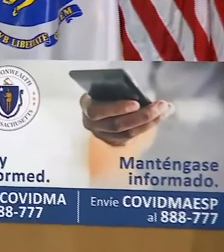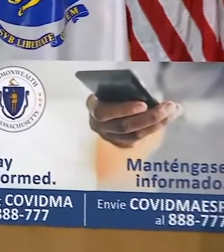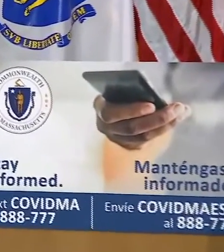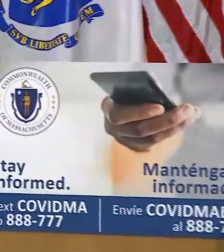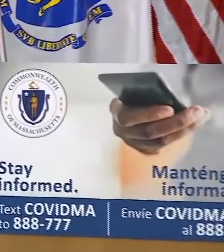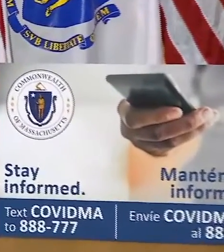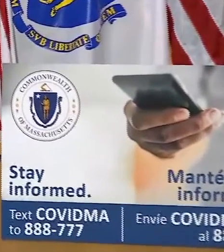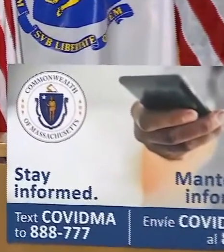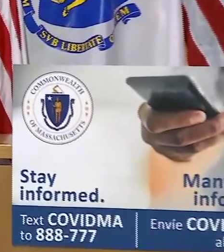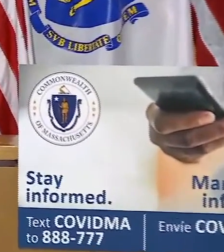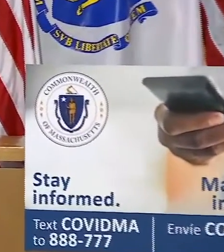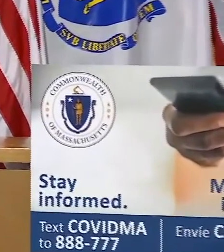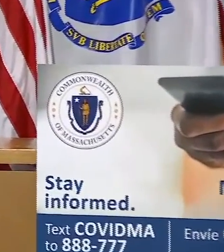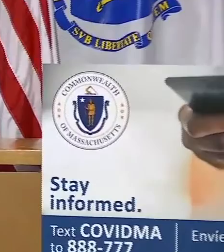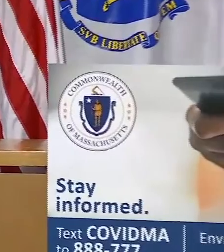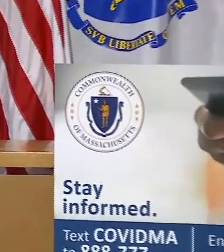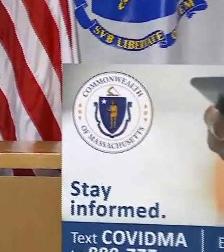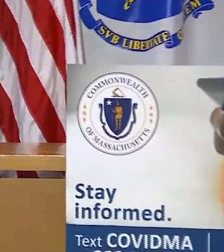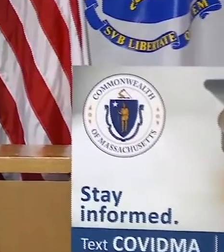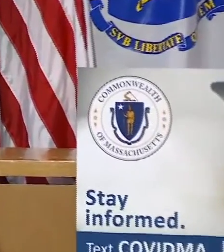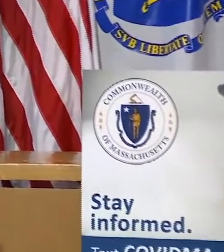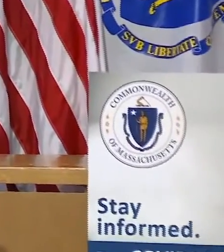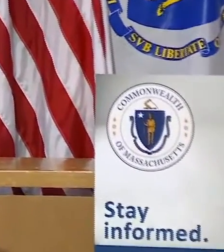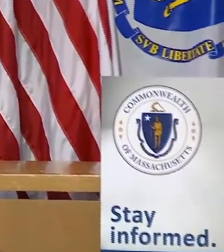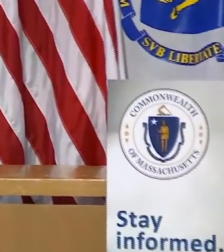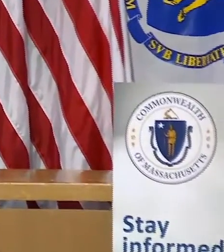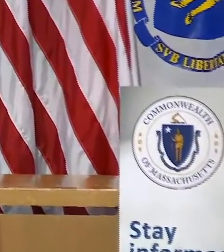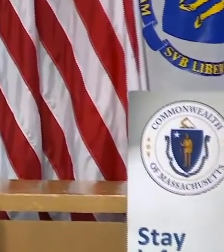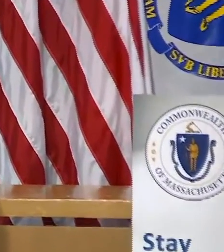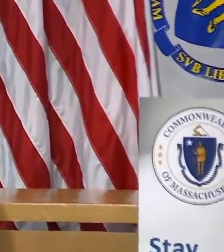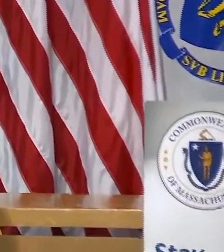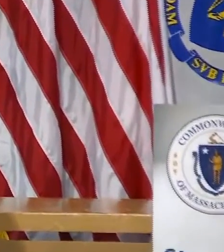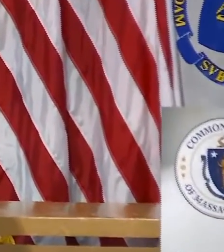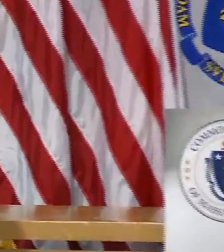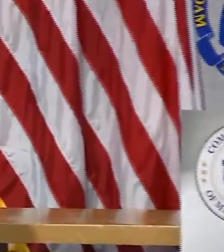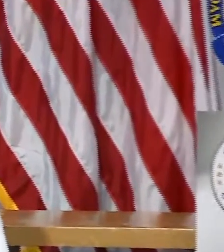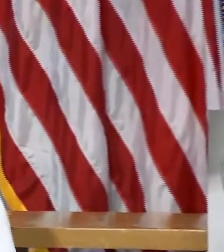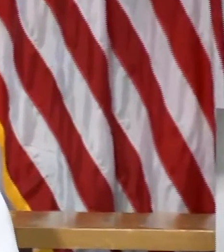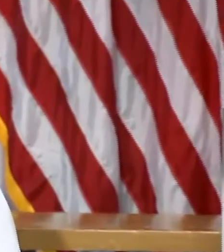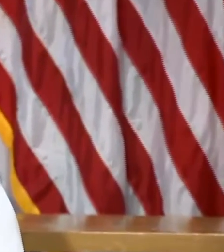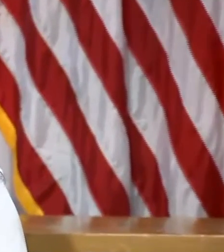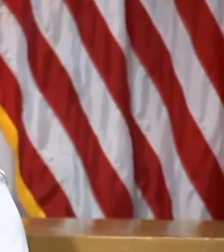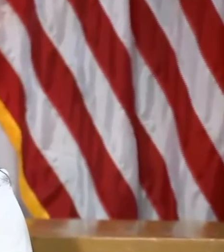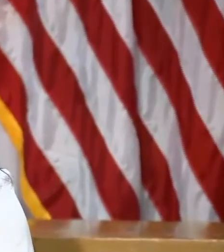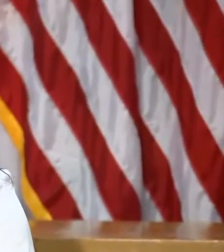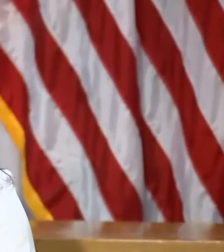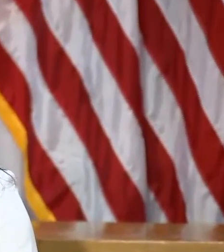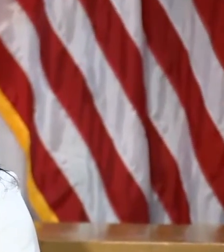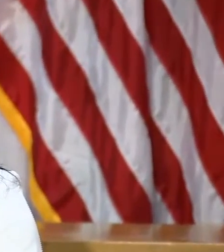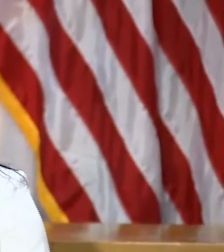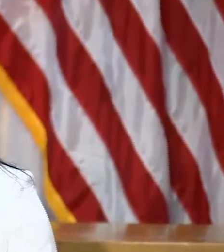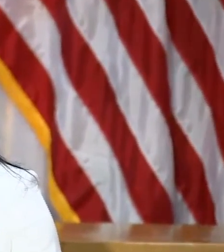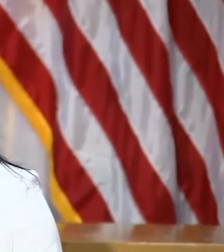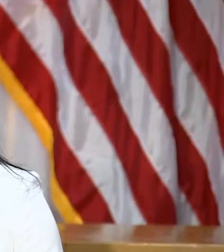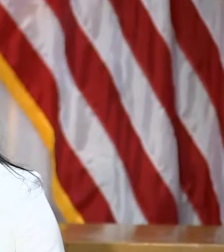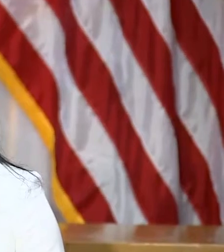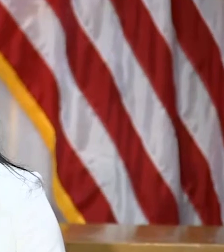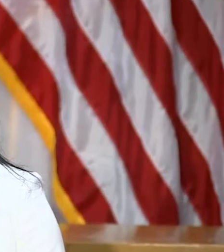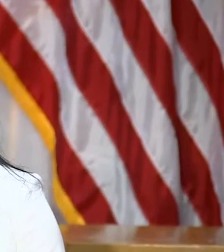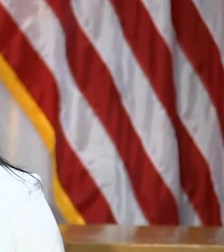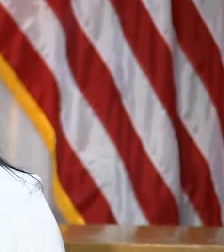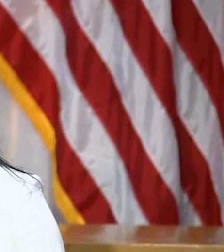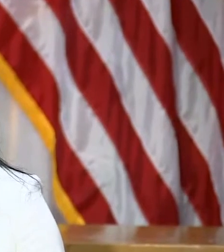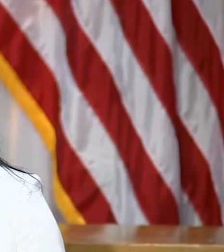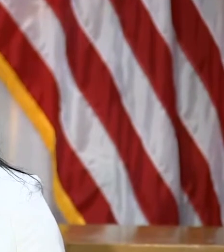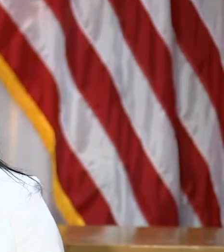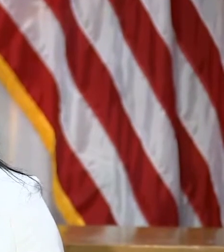por tan importante oportunidad de permitirme dirigirme a los padres. Mi nombre es Raquel Quesada, abogadora